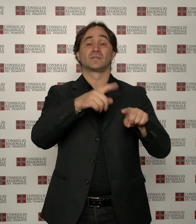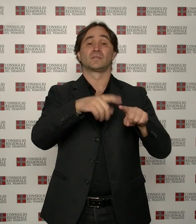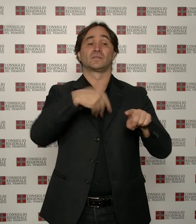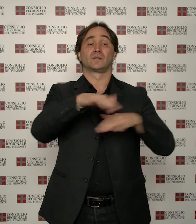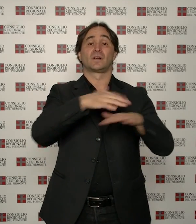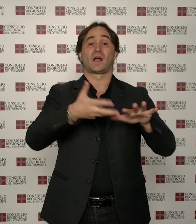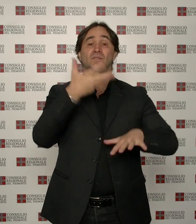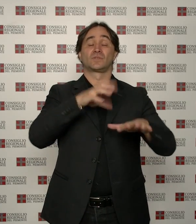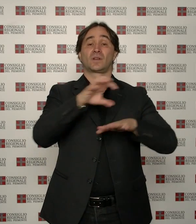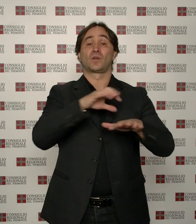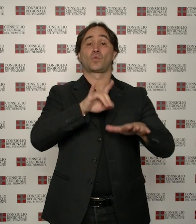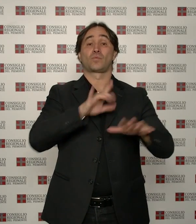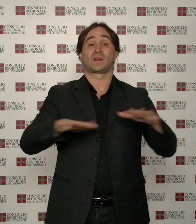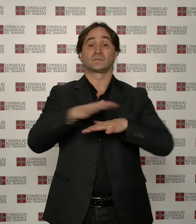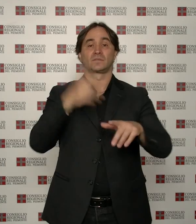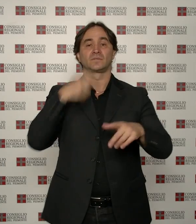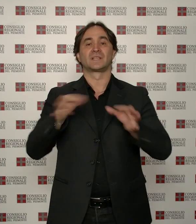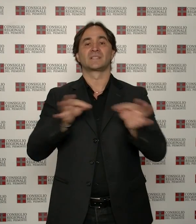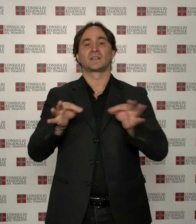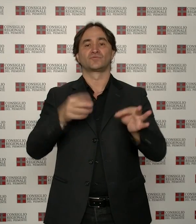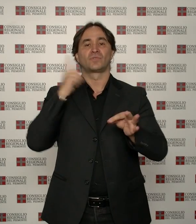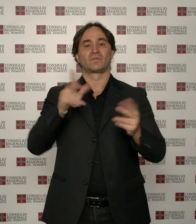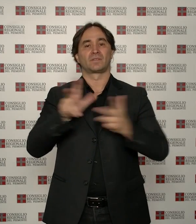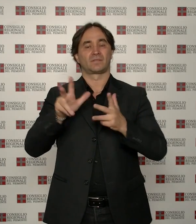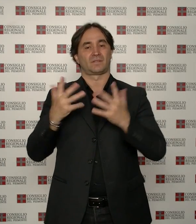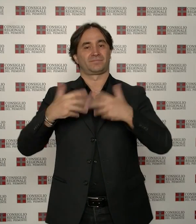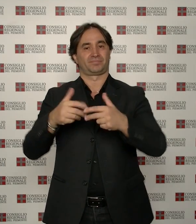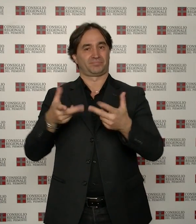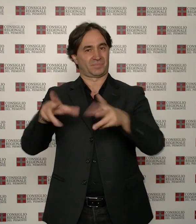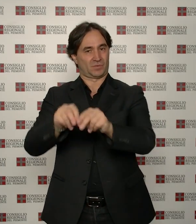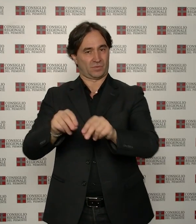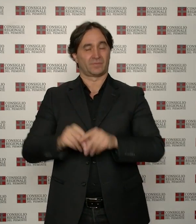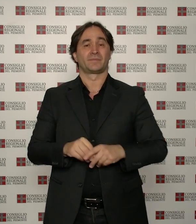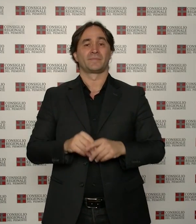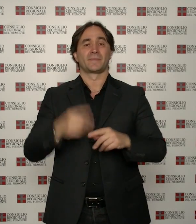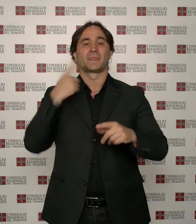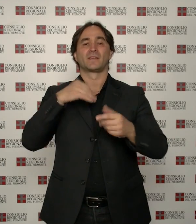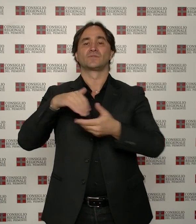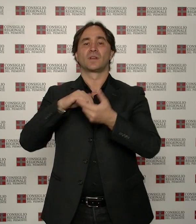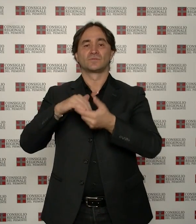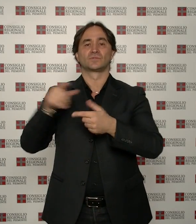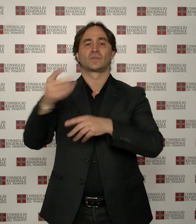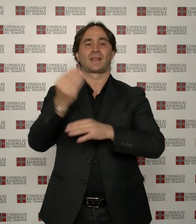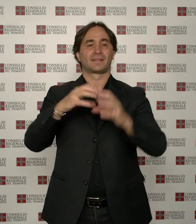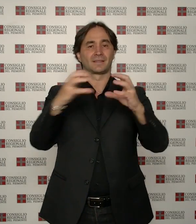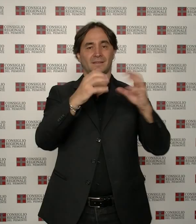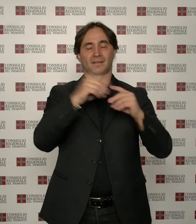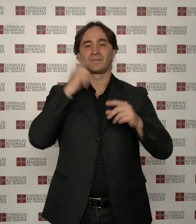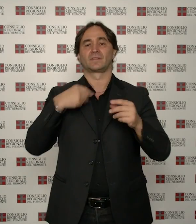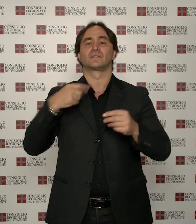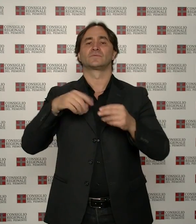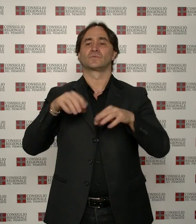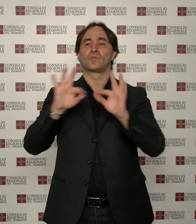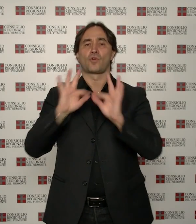valutazione ambientale e strategica nei procedimenti urbanistici. In Sanità, audizione di enti e associazioni sul riordino dei servizi di